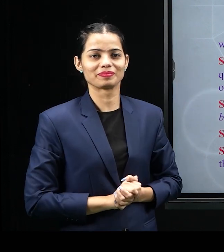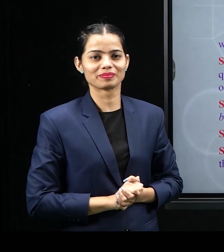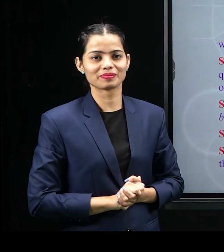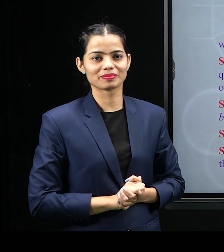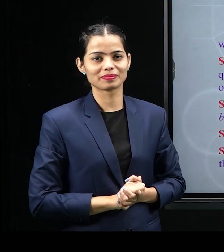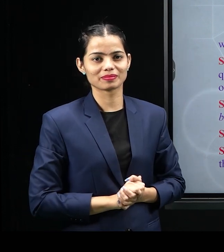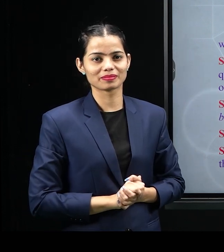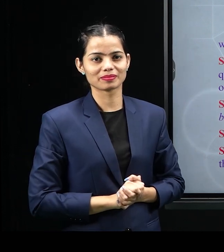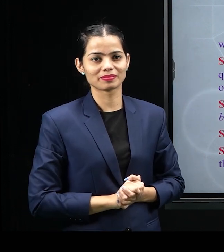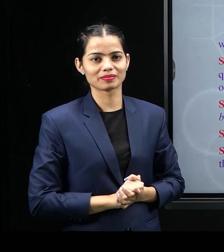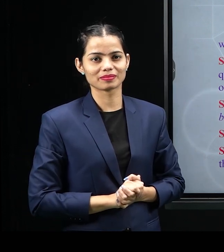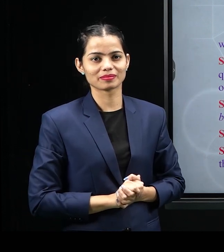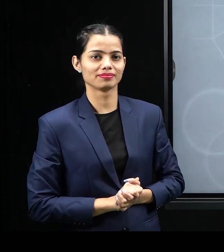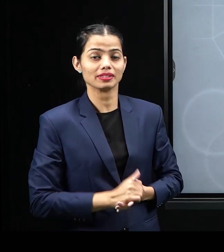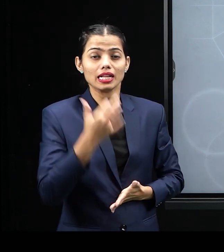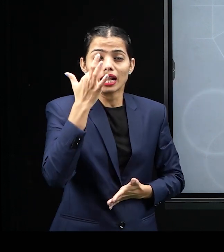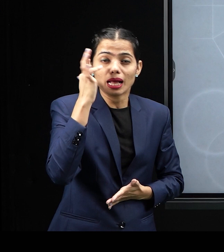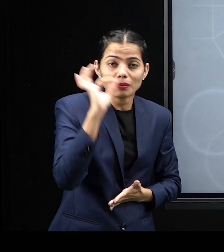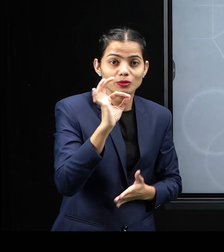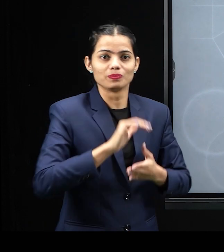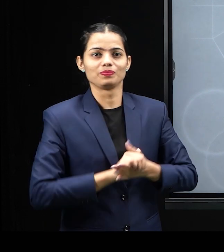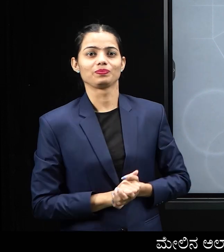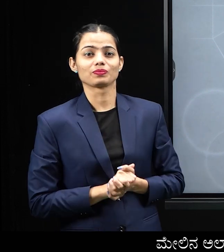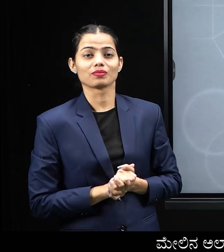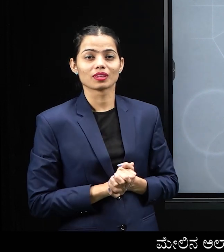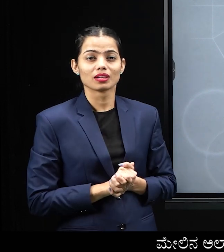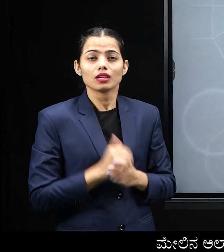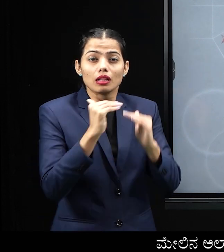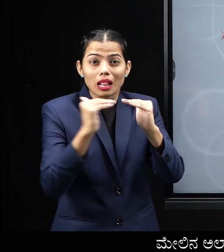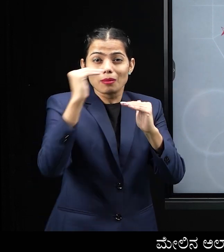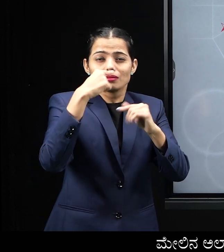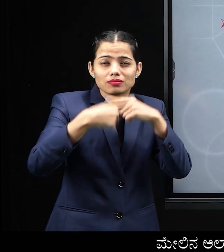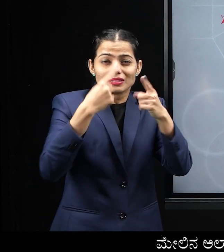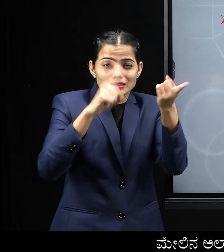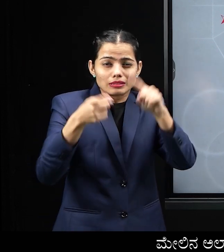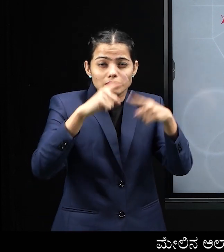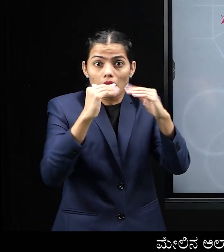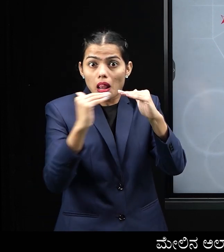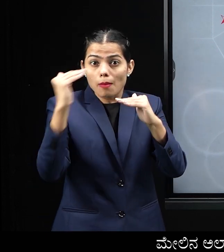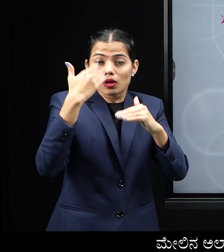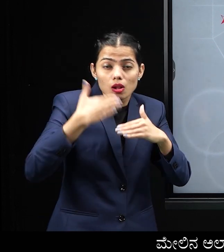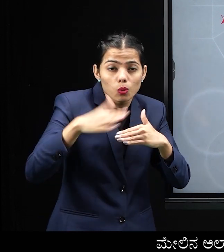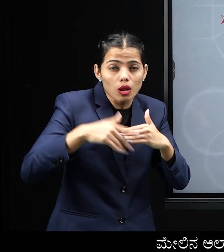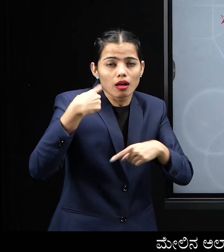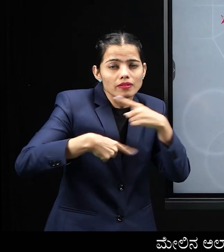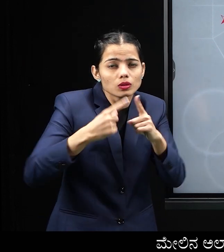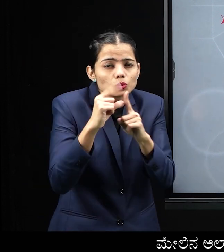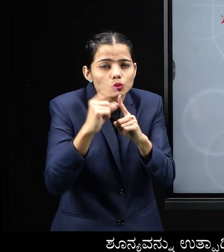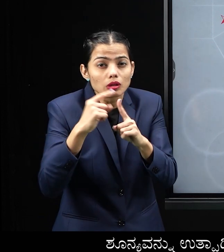HCF ಆಗಿರುತ್ತದೆ. ಸೂಚನೆ: ಮೇಲಿನ ಅಲ್ಗಾರಿದಮ್ ಯಾವಾಗಲೂ ಕೆಲವು ಹಂತದಲ್ಲಿ ಉಳಿದ